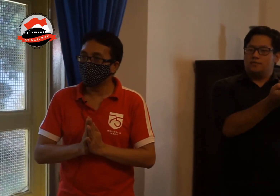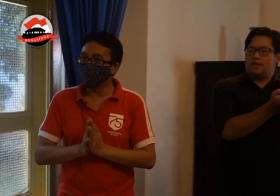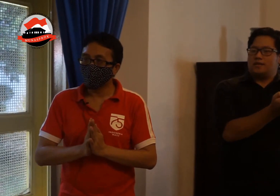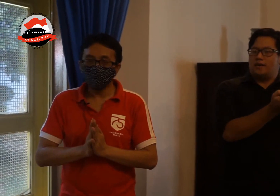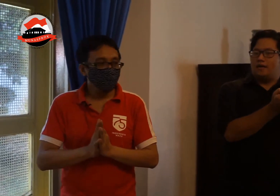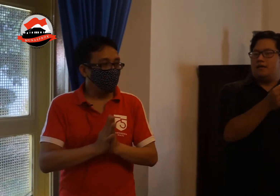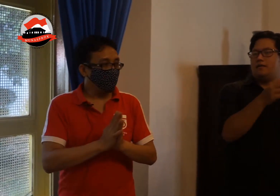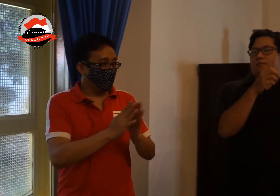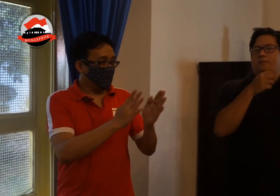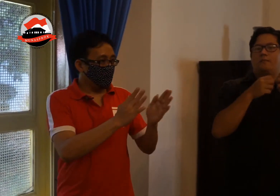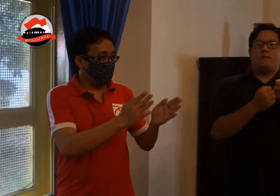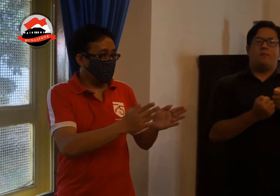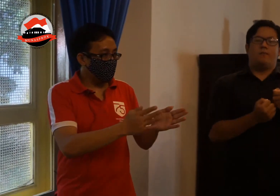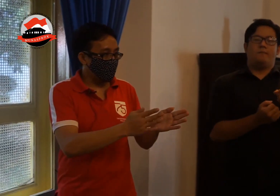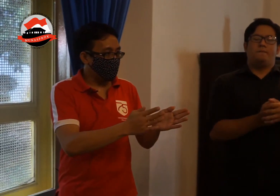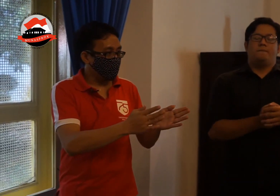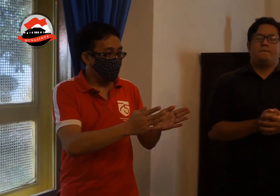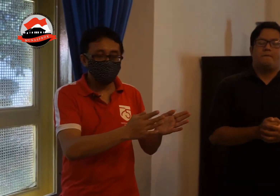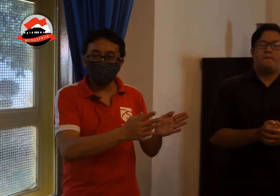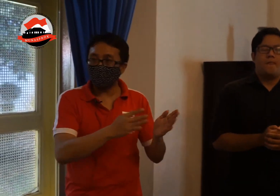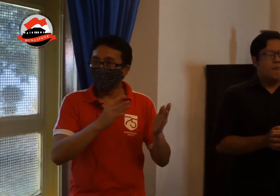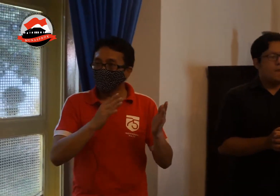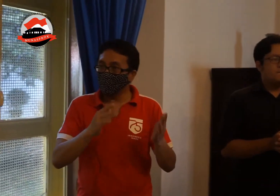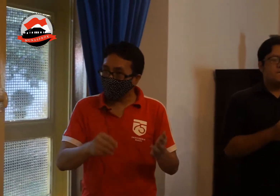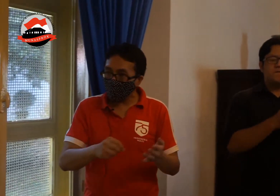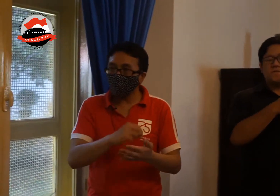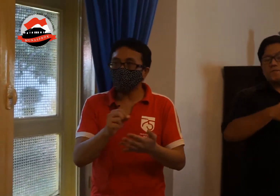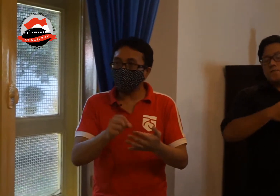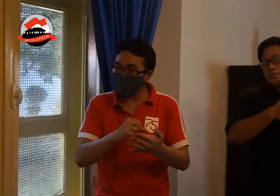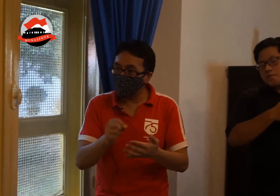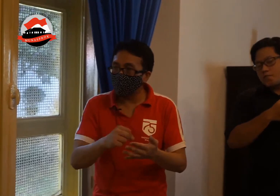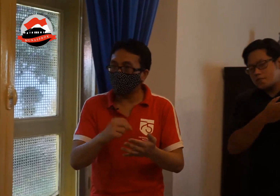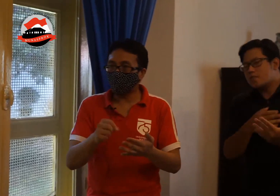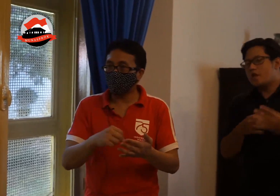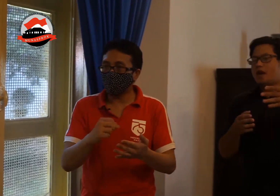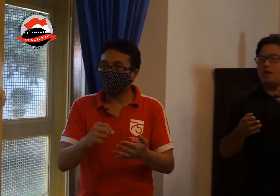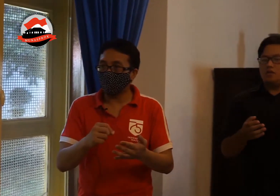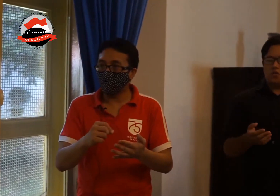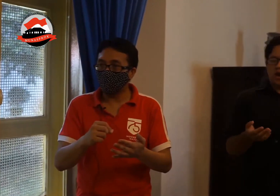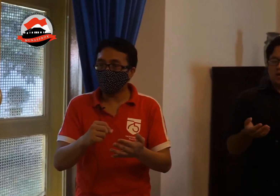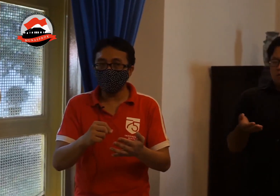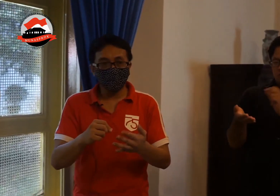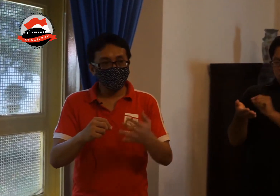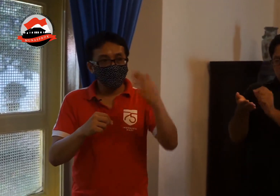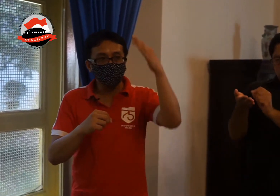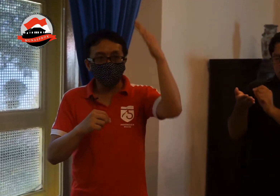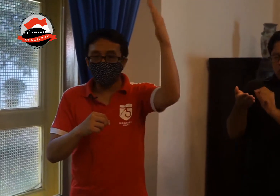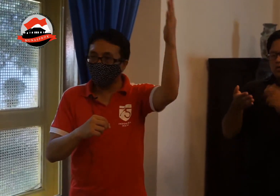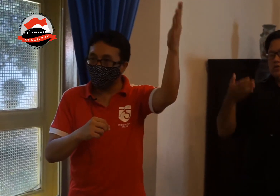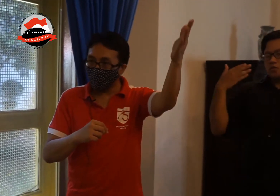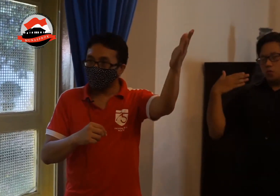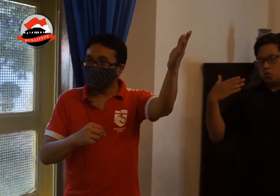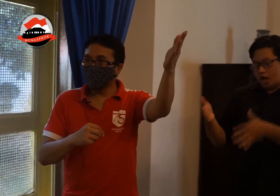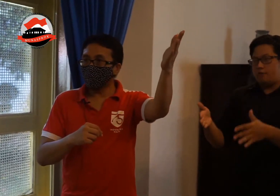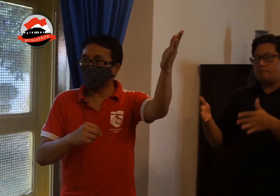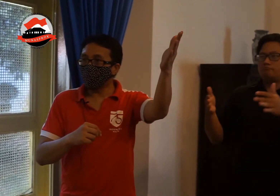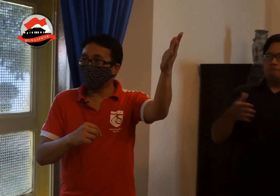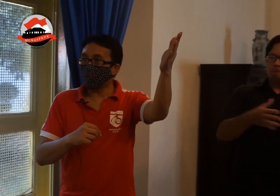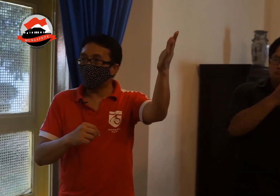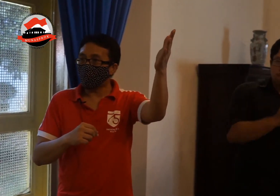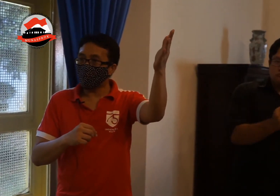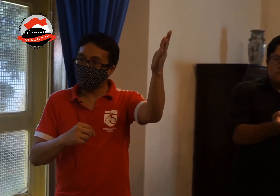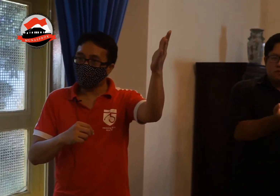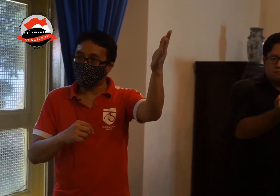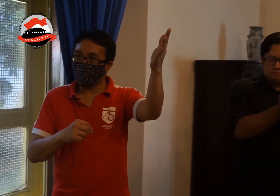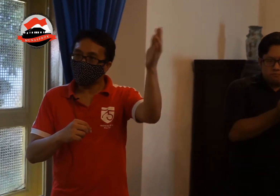proklamasi. Peristiwa selanjutnya, setelah Bung Karno selesai menuliskan naskah proklamasi, Bung Karno masuk